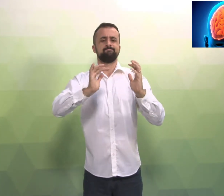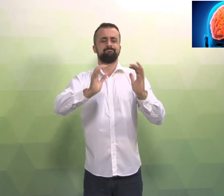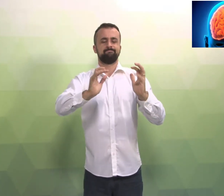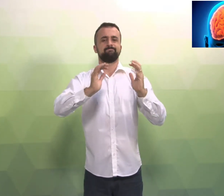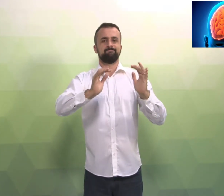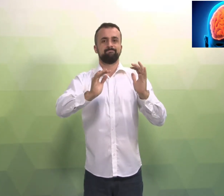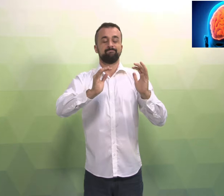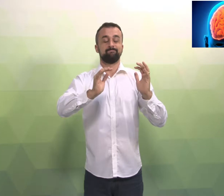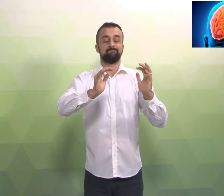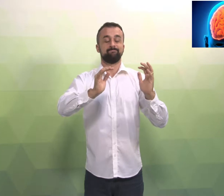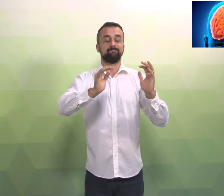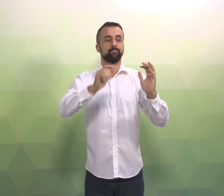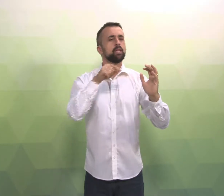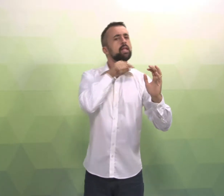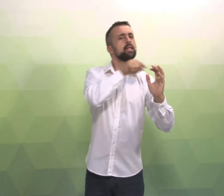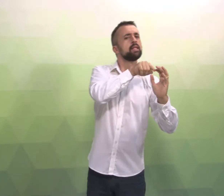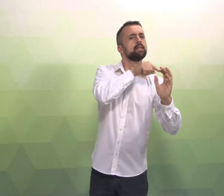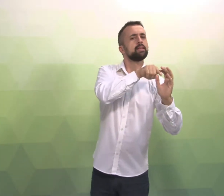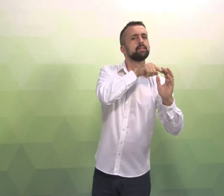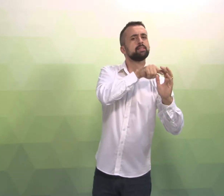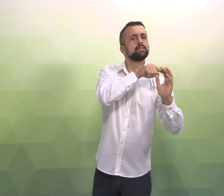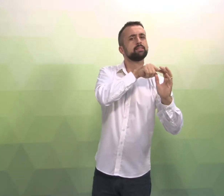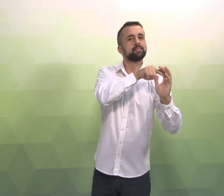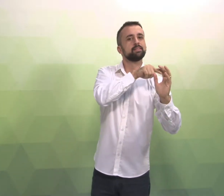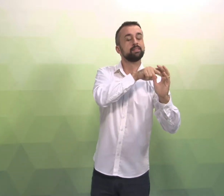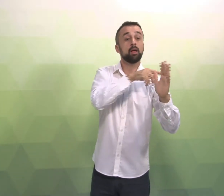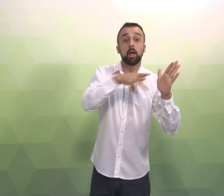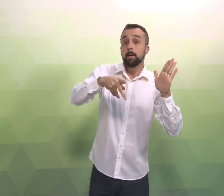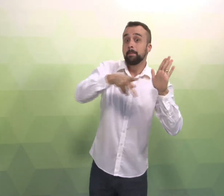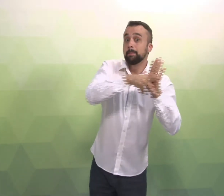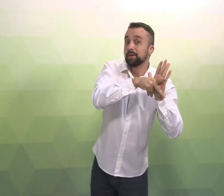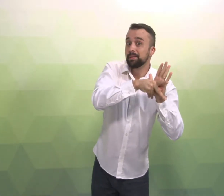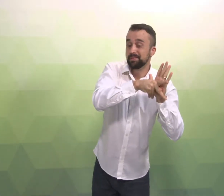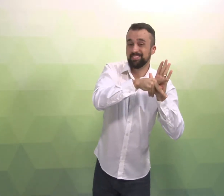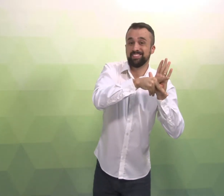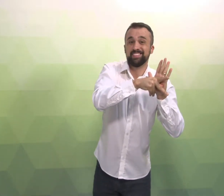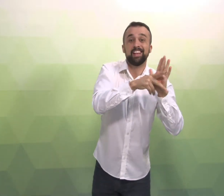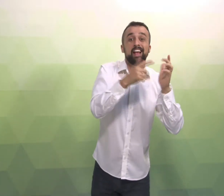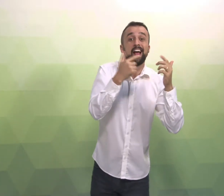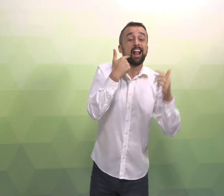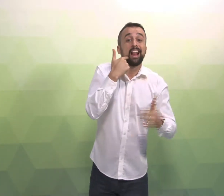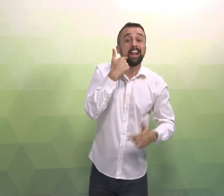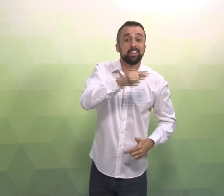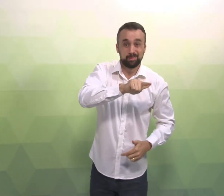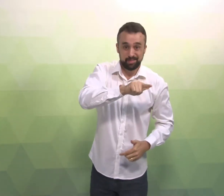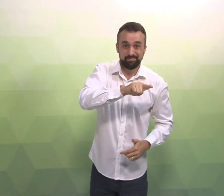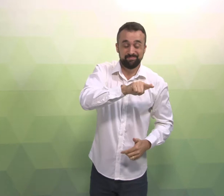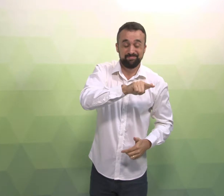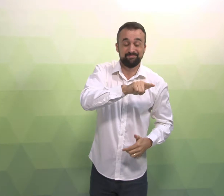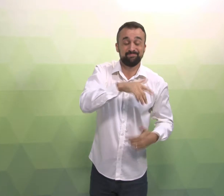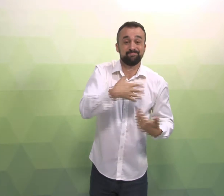esquerdo e direito. O hemisfério esquerdo é responsável pelas